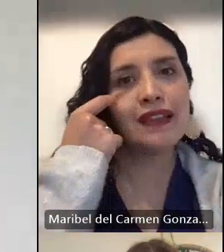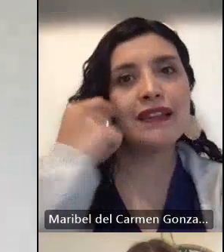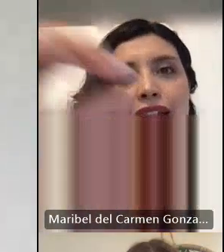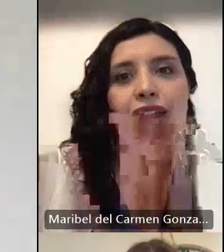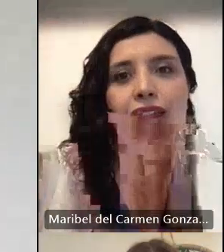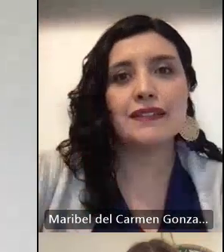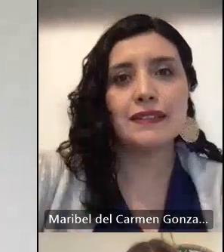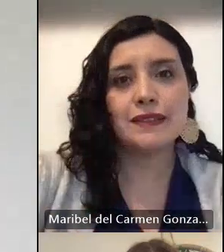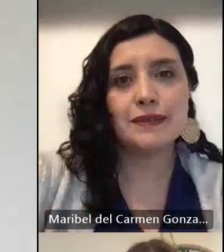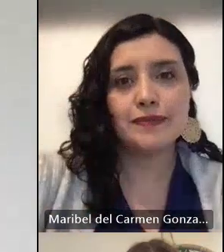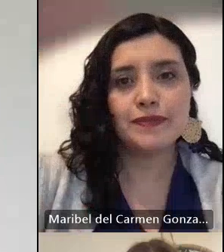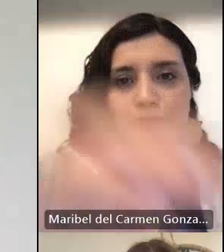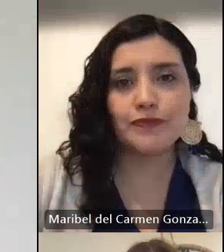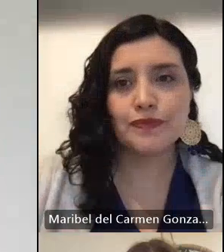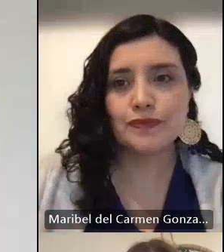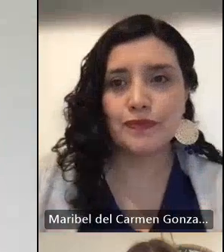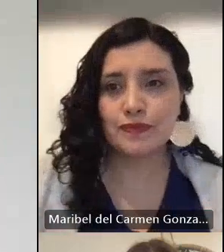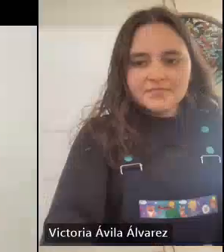Maribel.